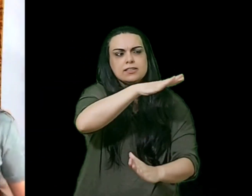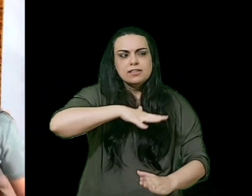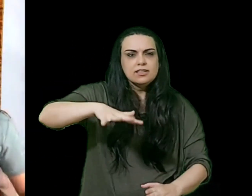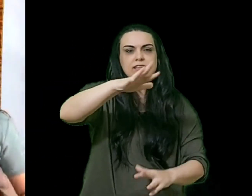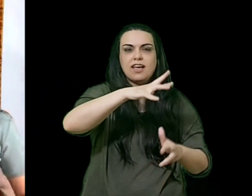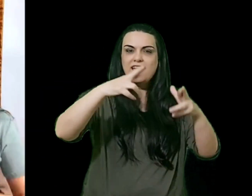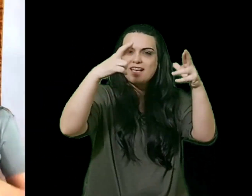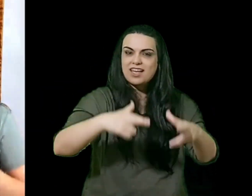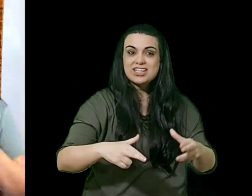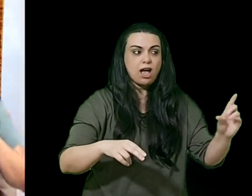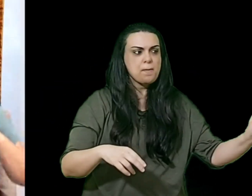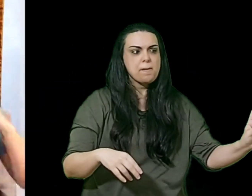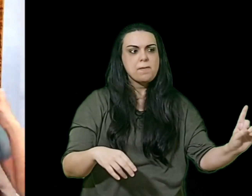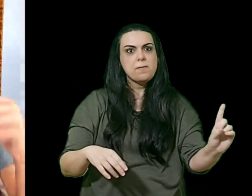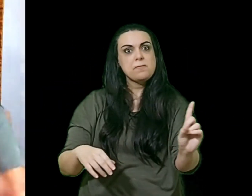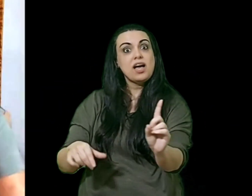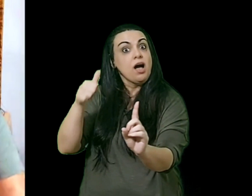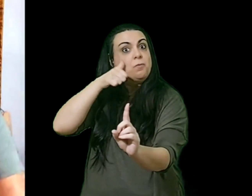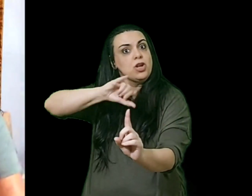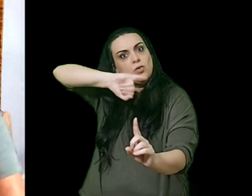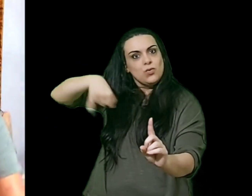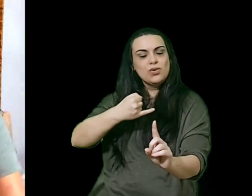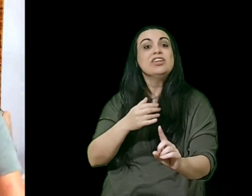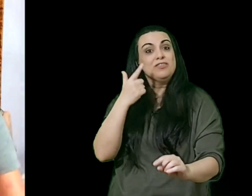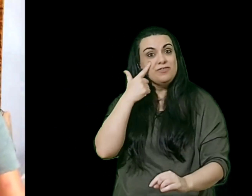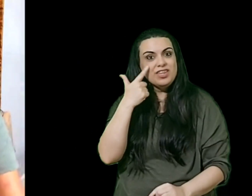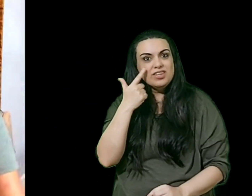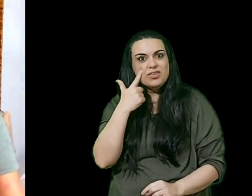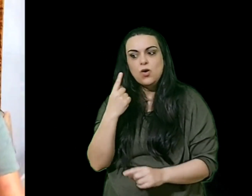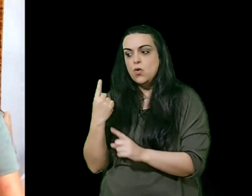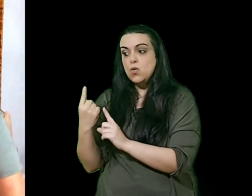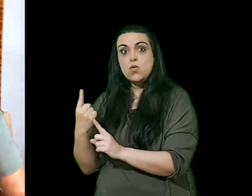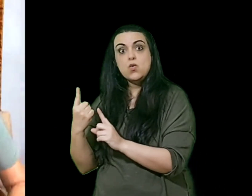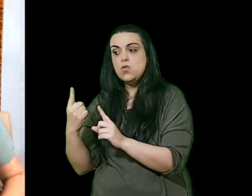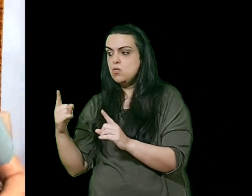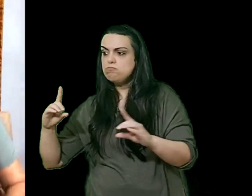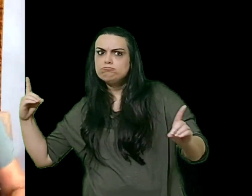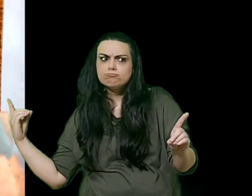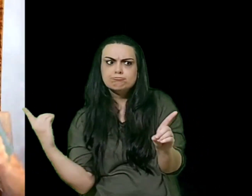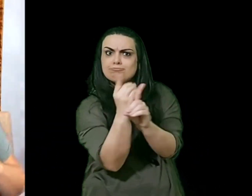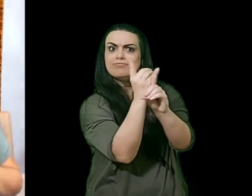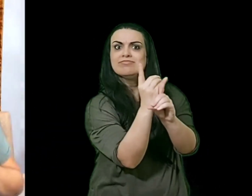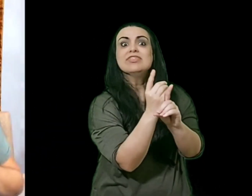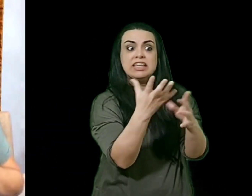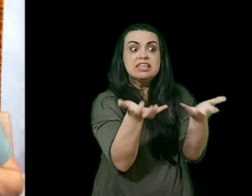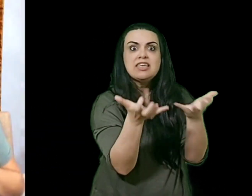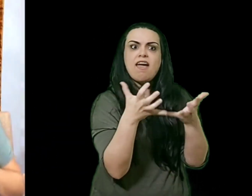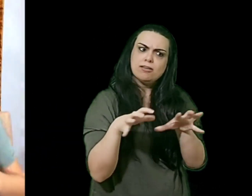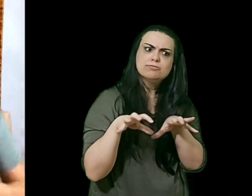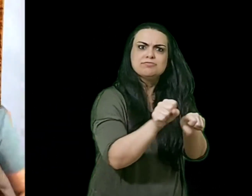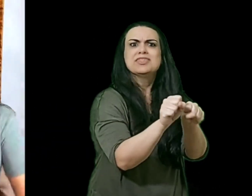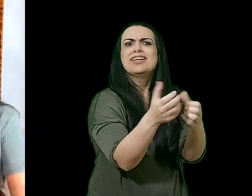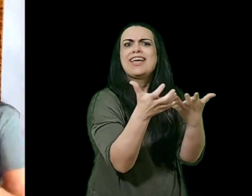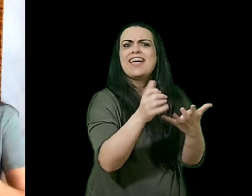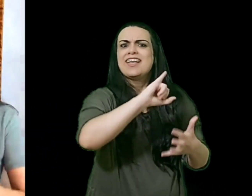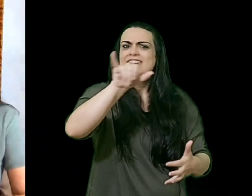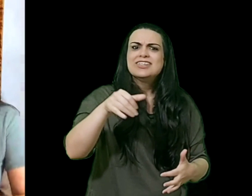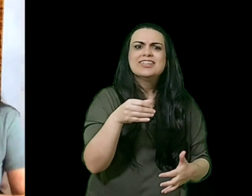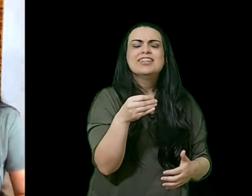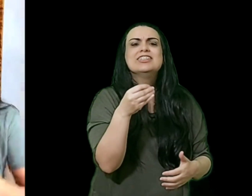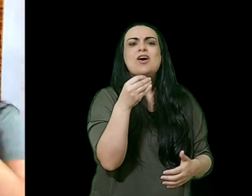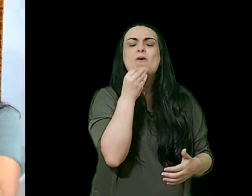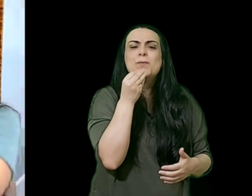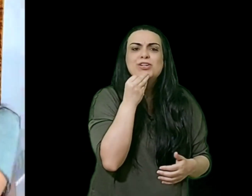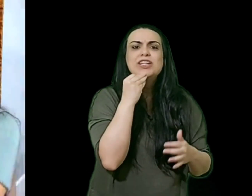região. Então veja, um vai de encontro à oportunidade de ter Jesus em sua casa. É Jairo buscando pela sua filha. A outra